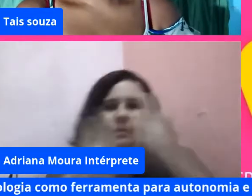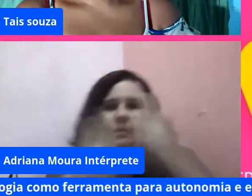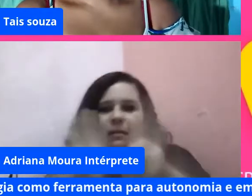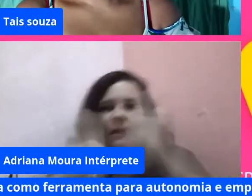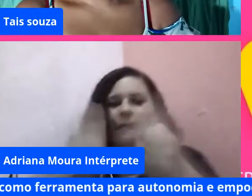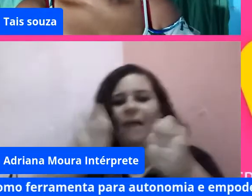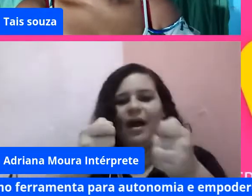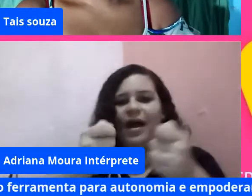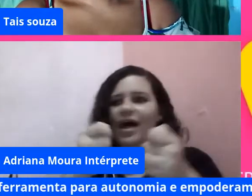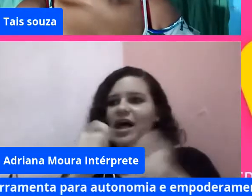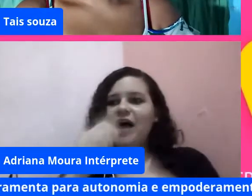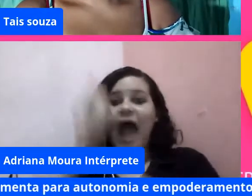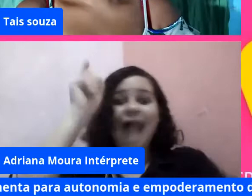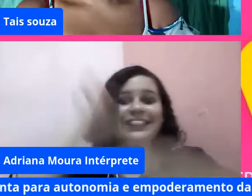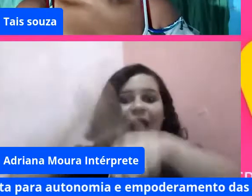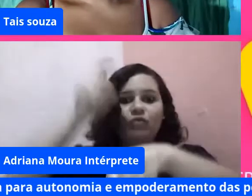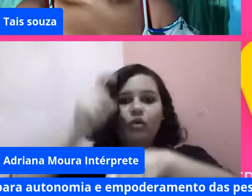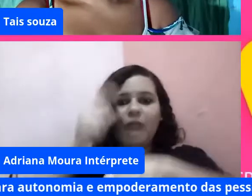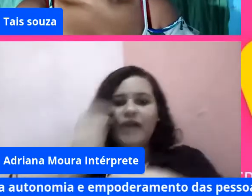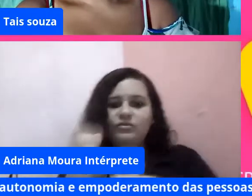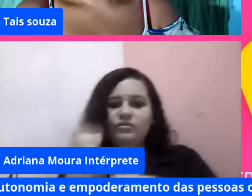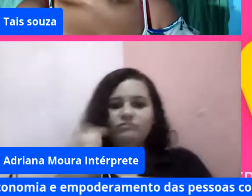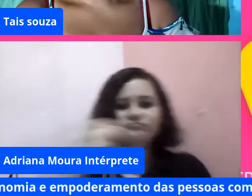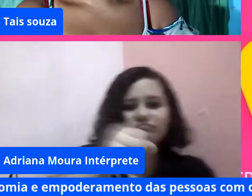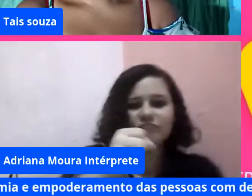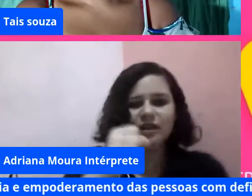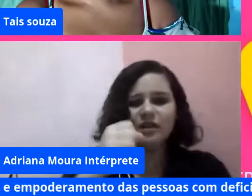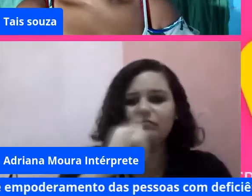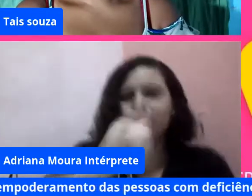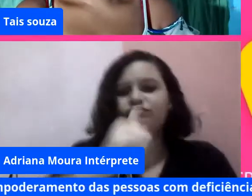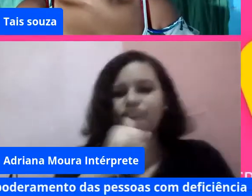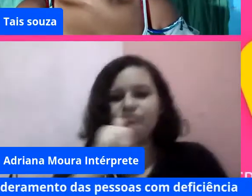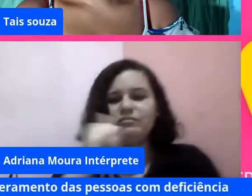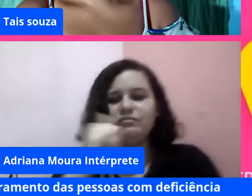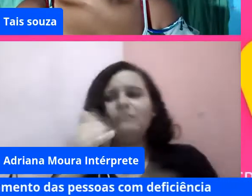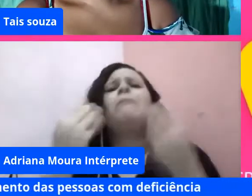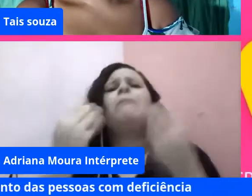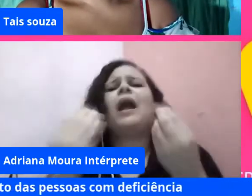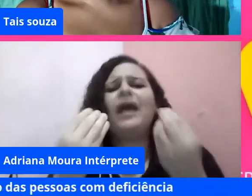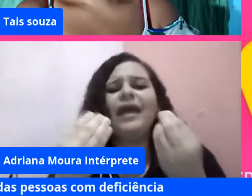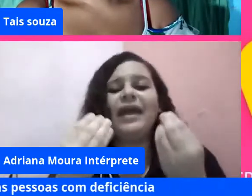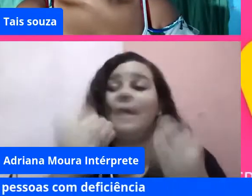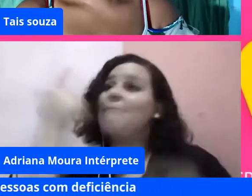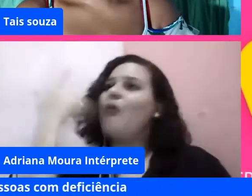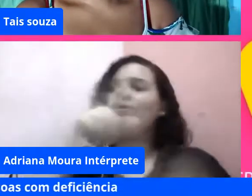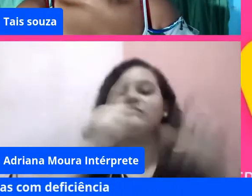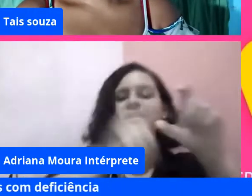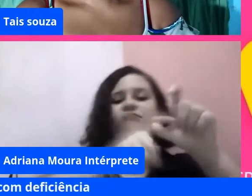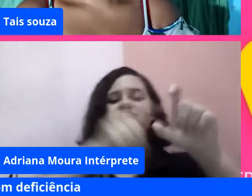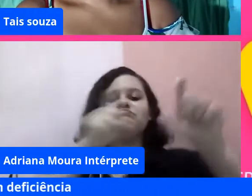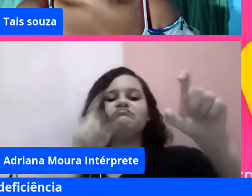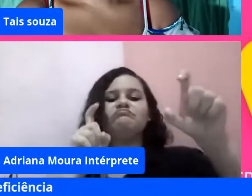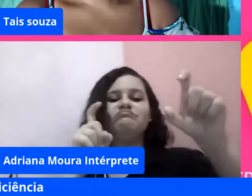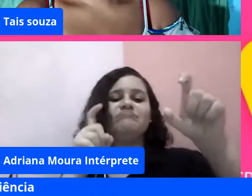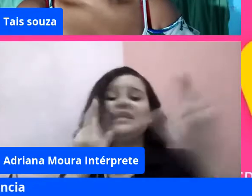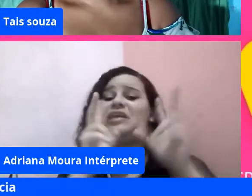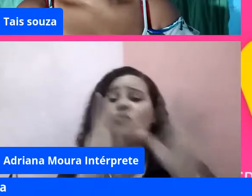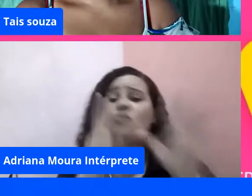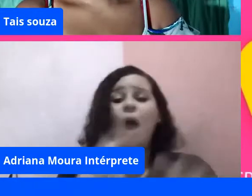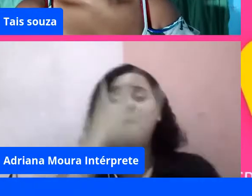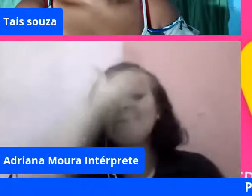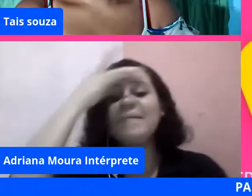tantas coisas aí, né, que a gente conhece hoje? Para quê? Para que a gente pudesse ganhar autonomia. Então, uma pessoa idosa,